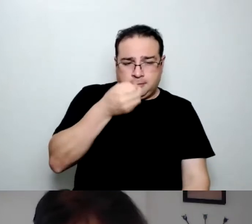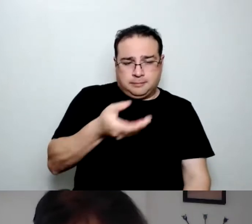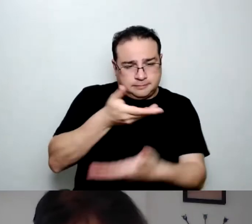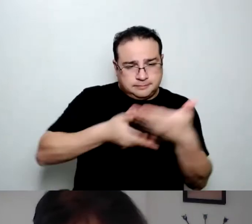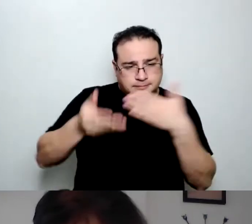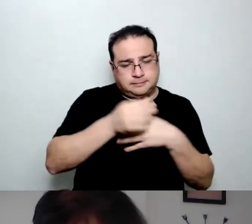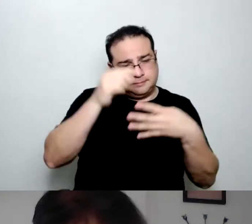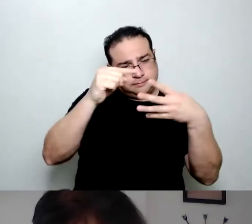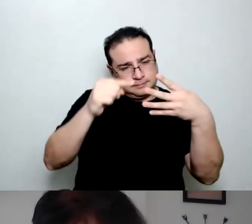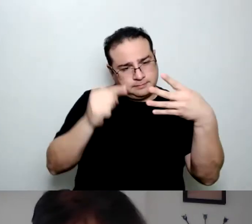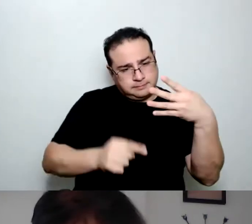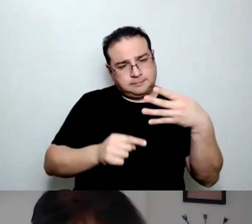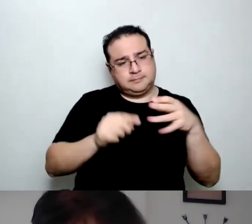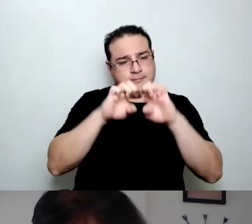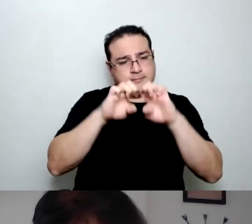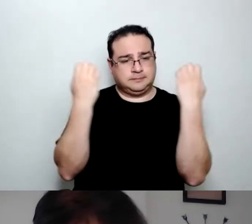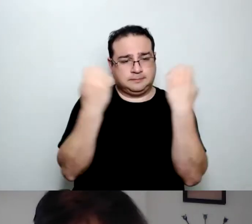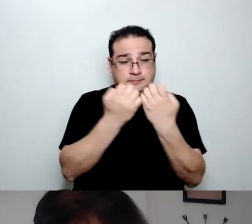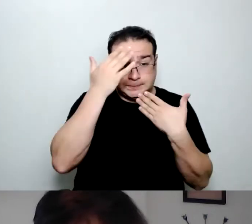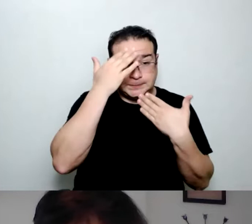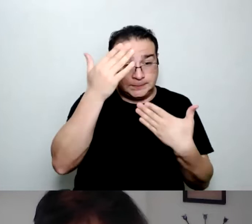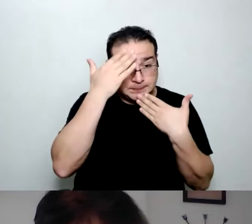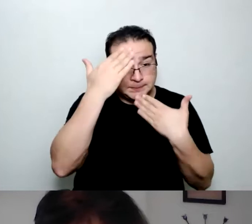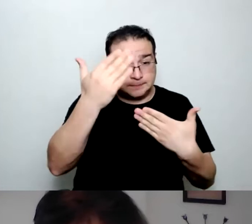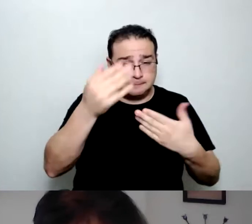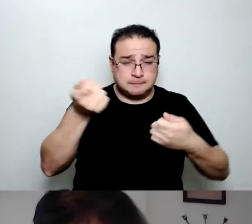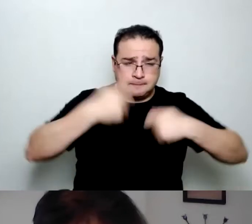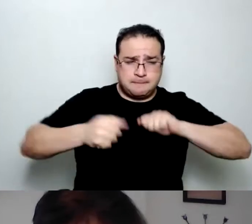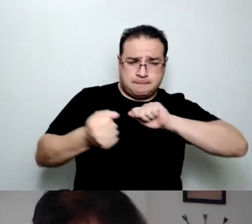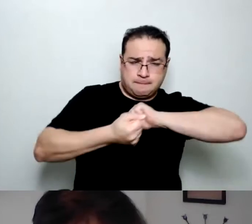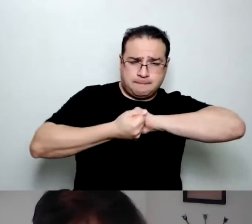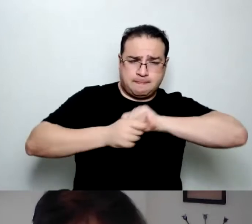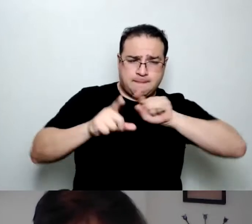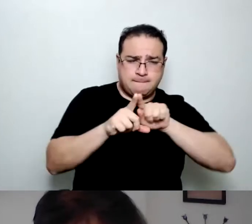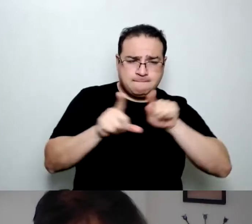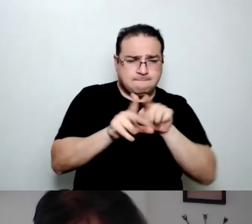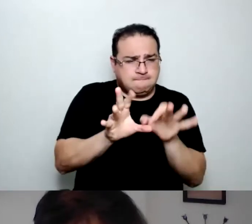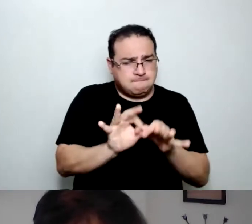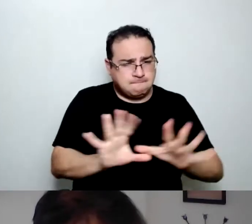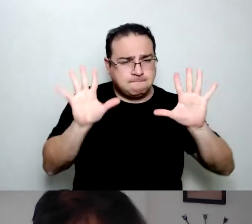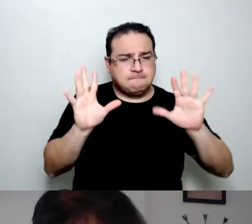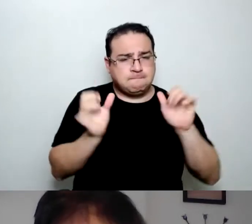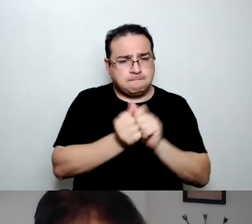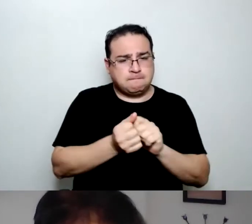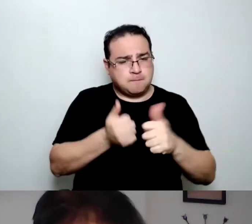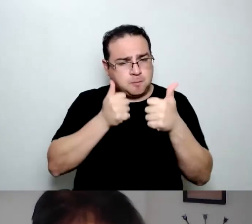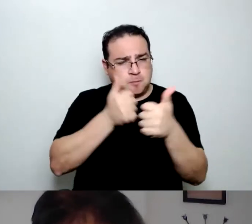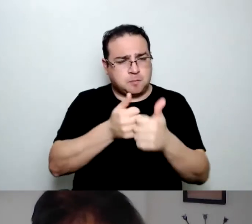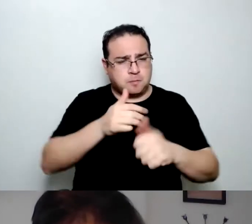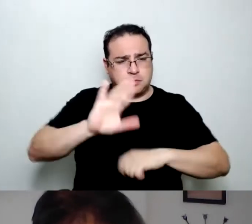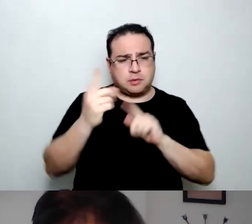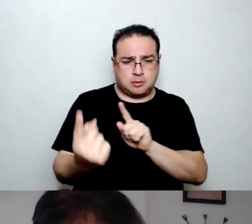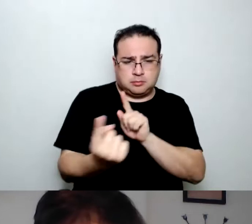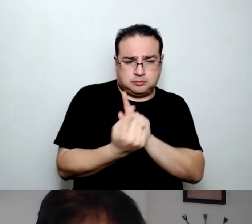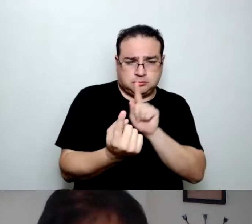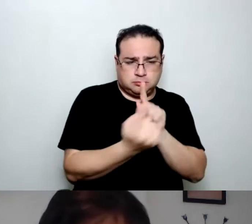série de eventos. Agradeço pela possibilidade e fico muito disposto a se aproximar individualmente para